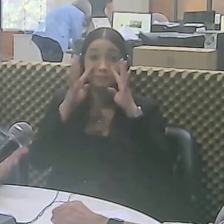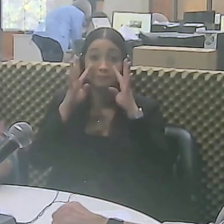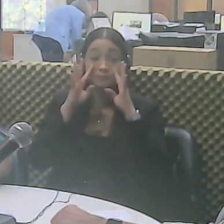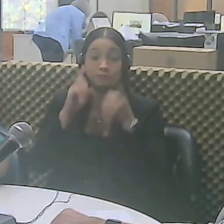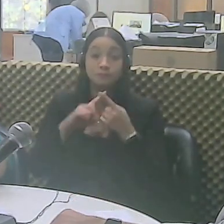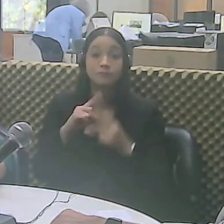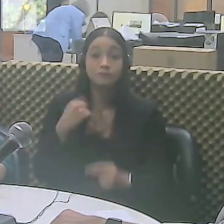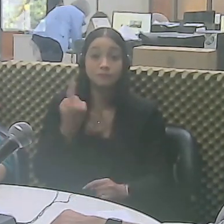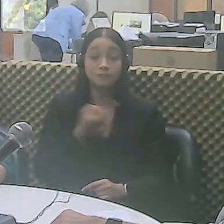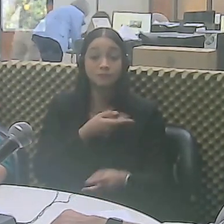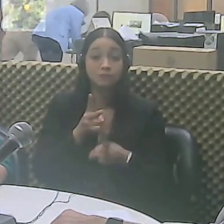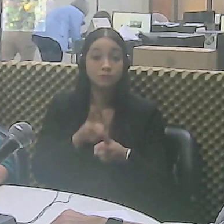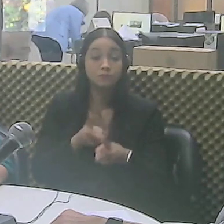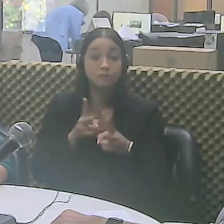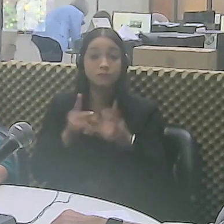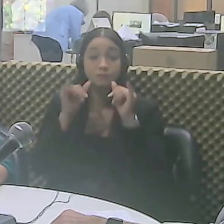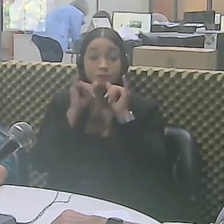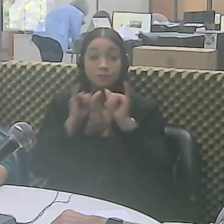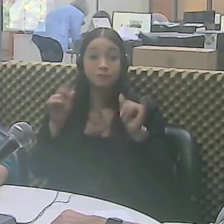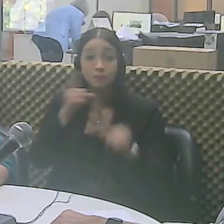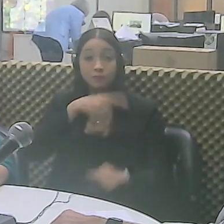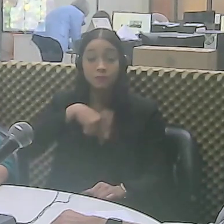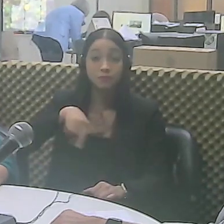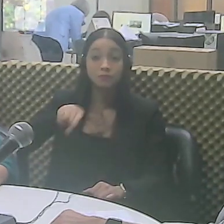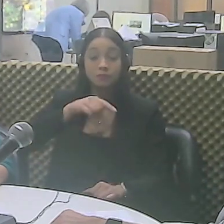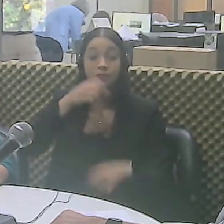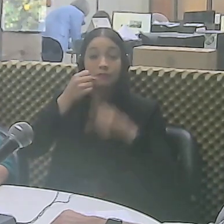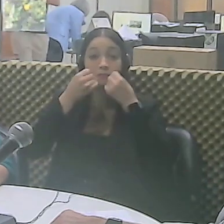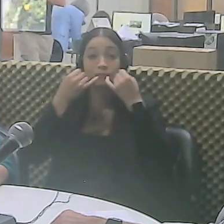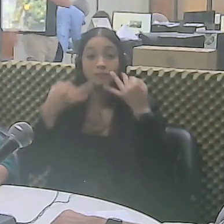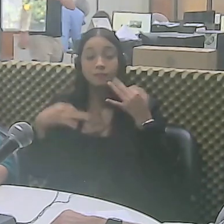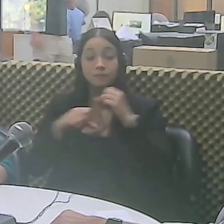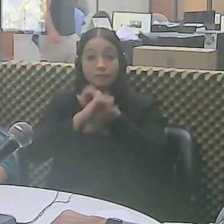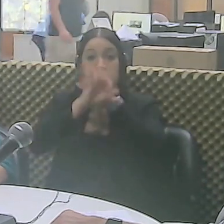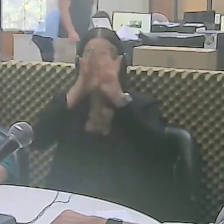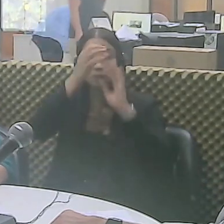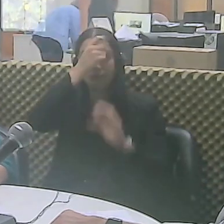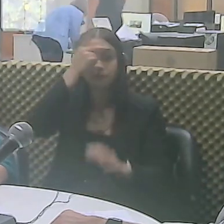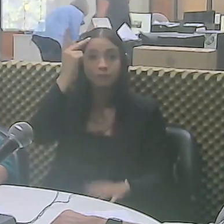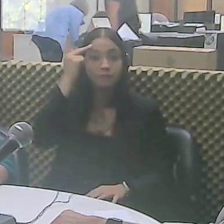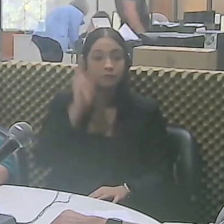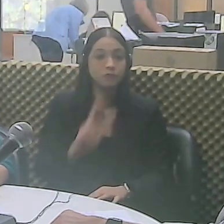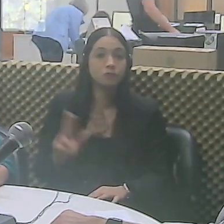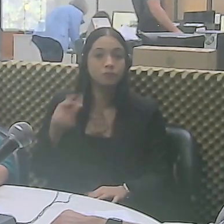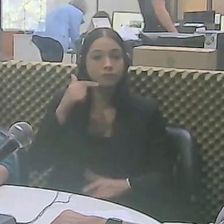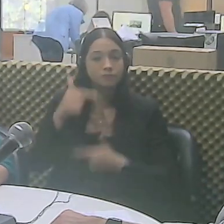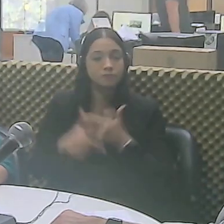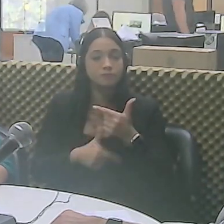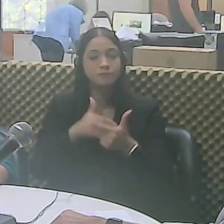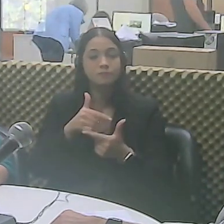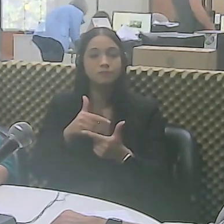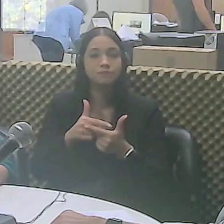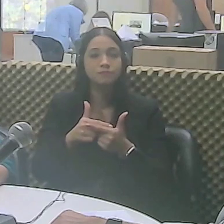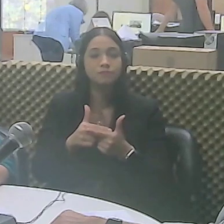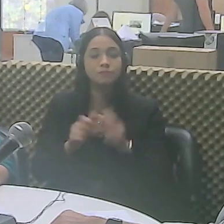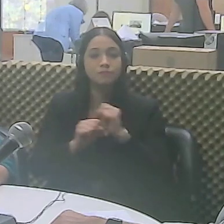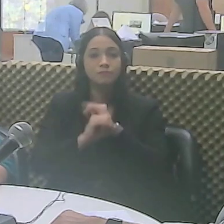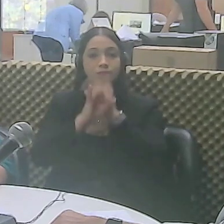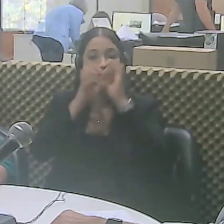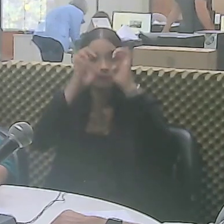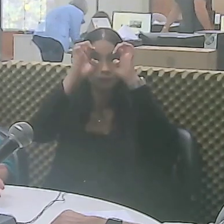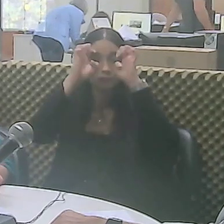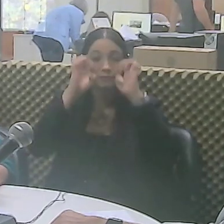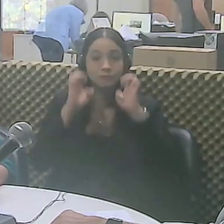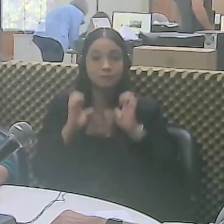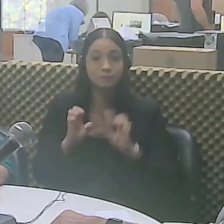porque nós vamos continuar informando vocês e esclarecendo. A Prefeitura de Uberlândia trabalha com o máximo de transparência,